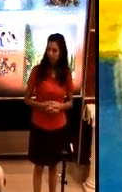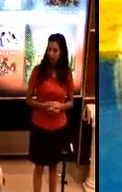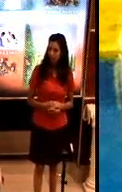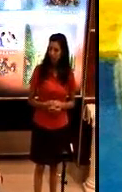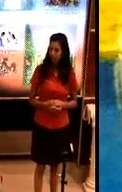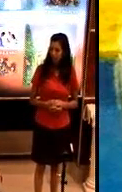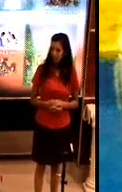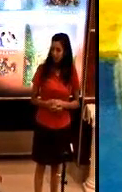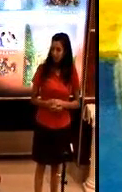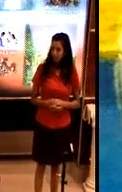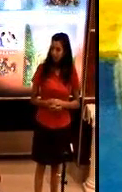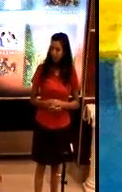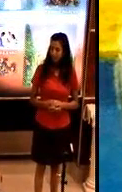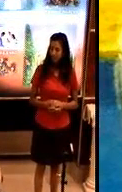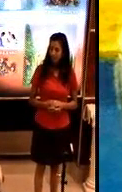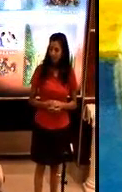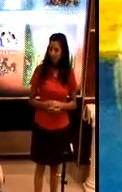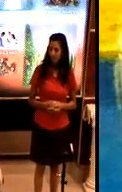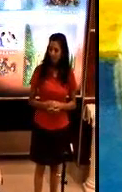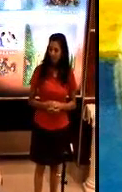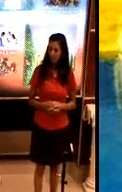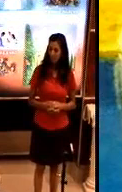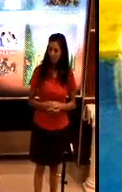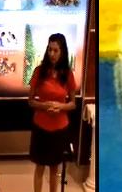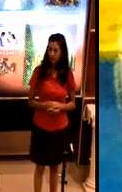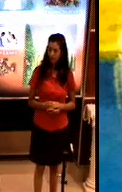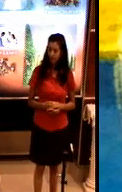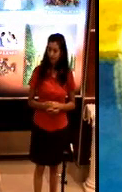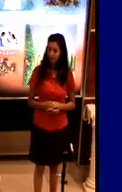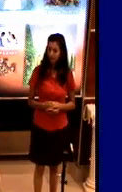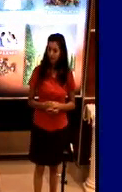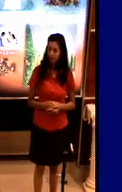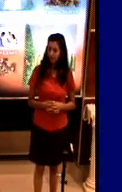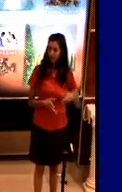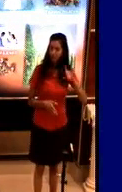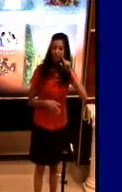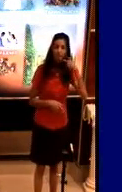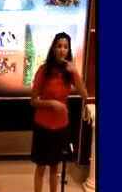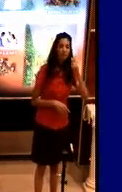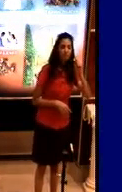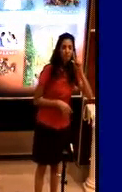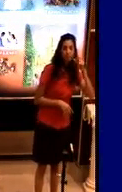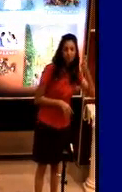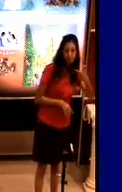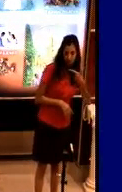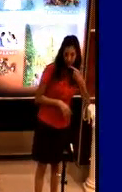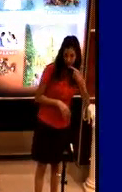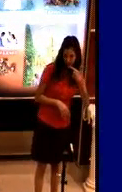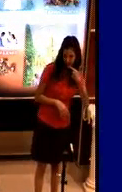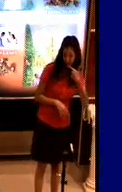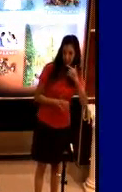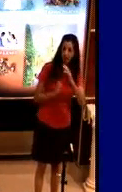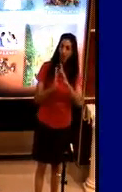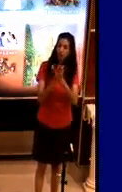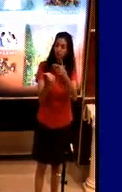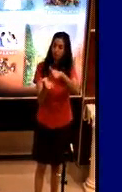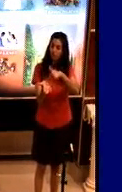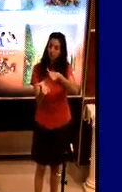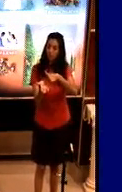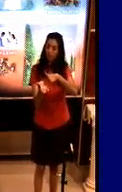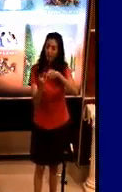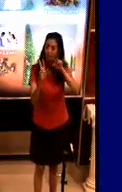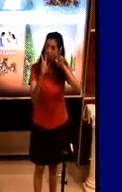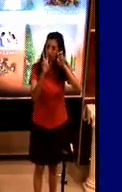El profeta Isaías, aquel que habla de cielos nuevos y tierra nueva en los cuales muera la justicia, aquel que